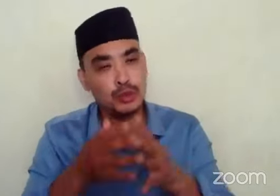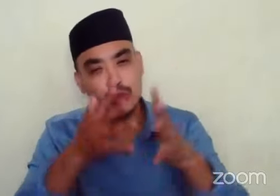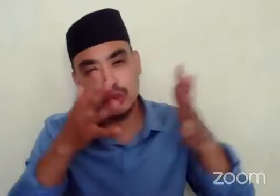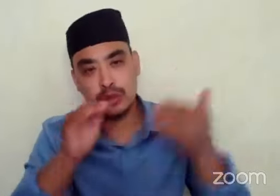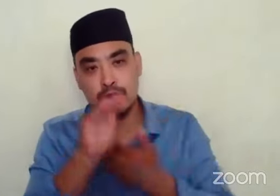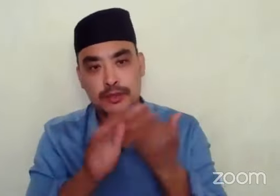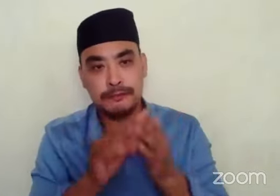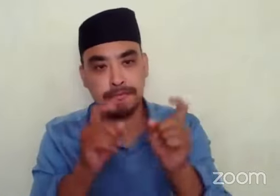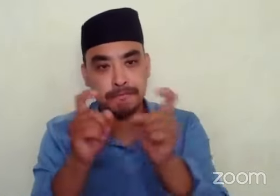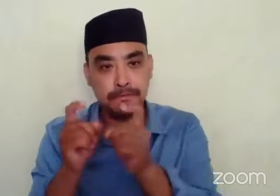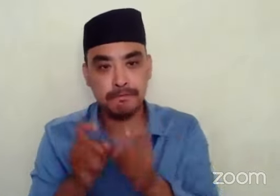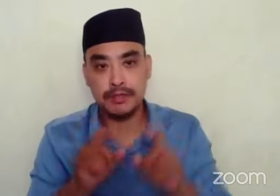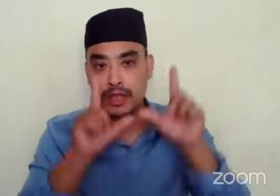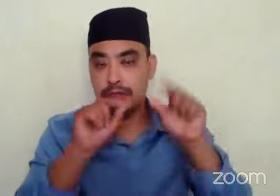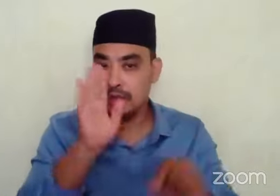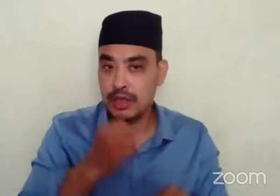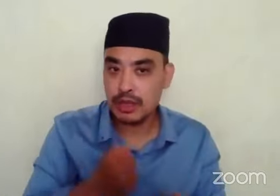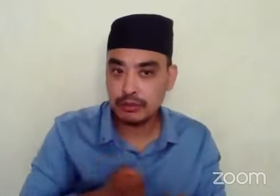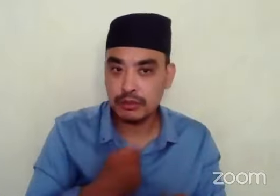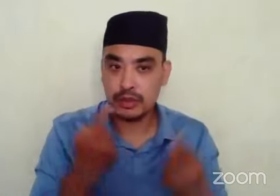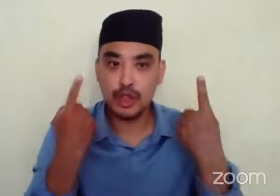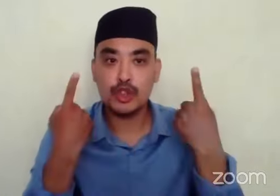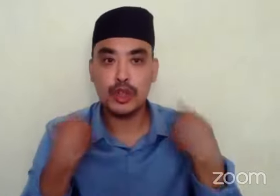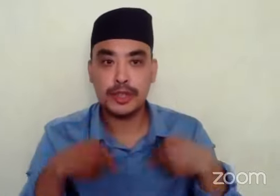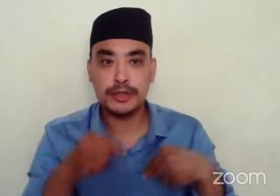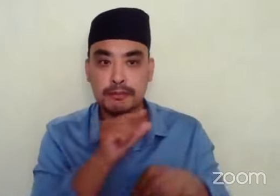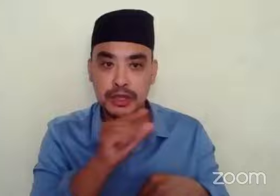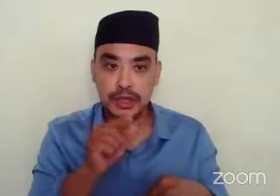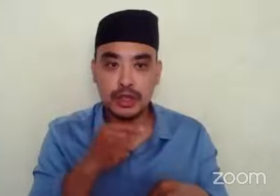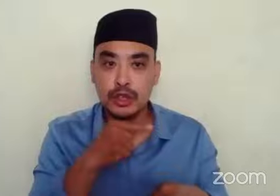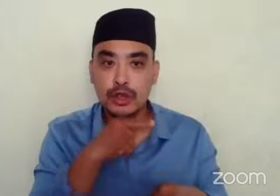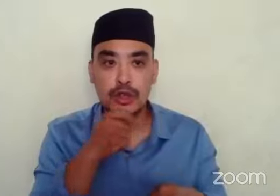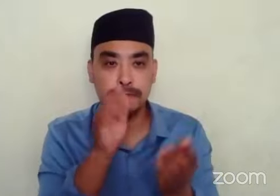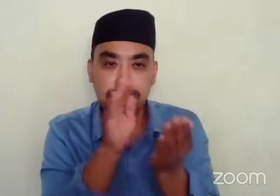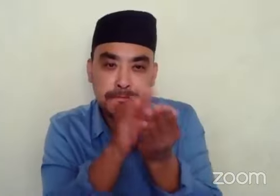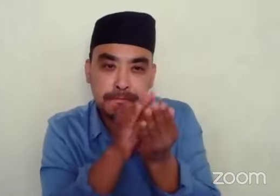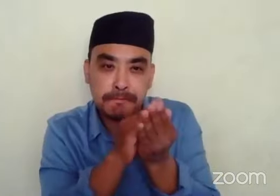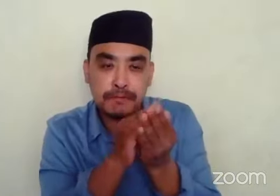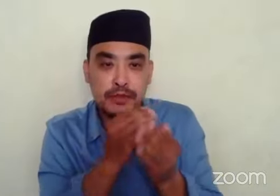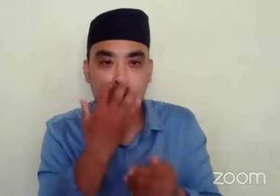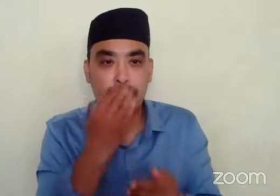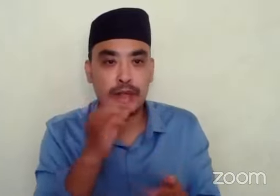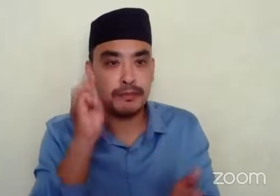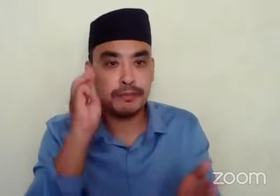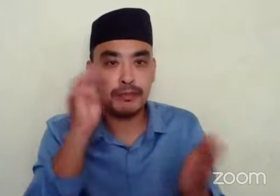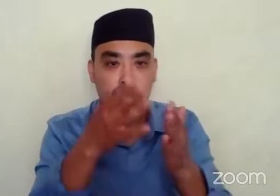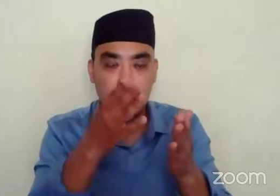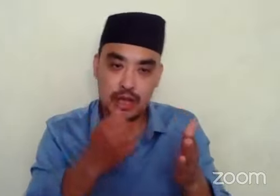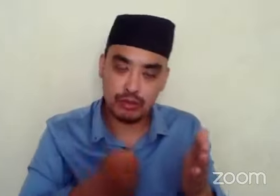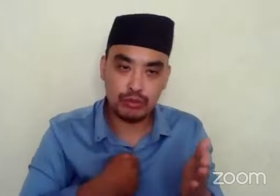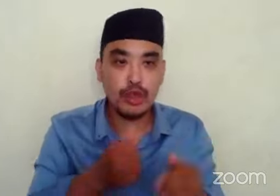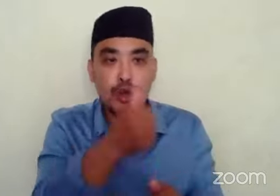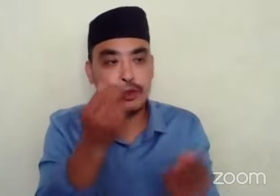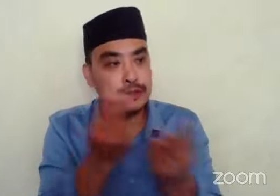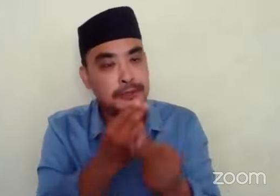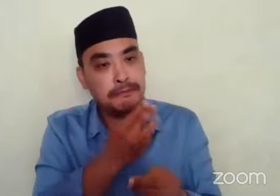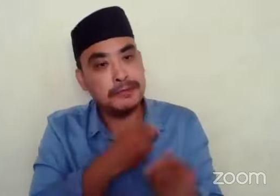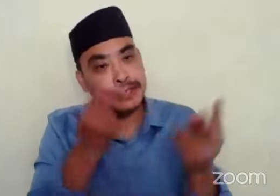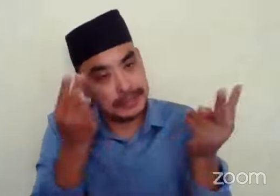हामीले छलफल गर्नुपर्छ। आफ्नो अङ्गहरूको बारेमा नलुकाइकन होइन, हिचकिचाहट नगरिकन, अरूको जस्तो मानवको